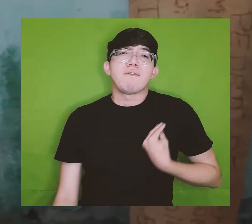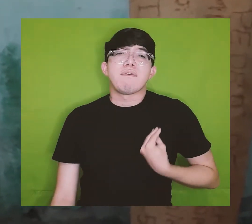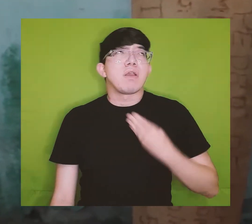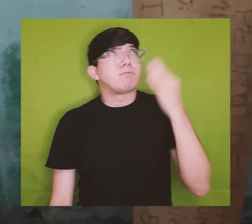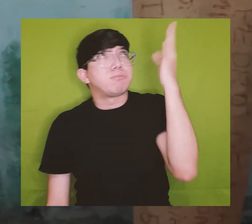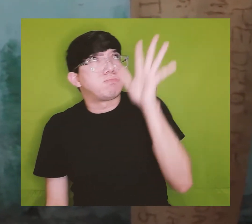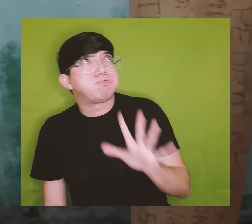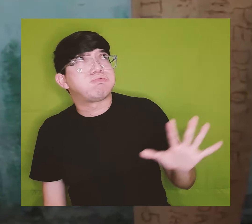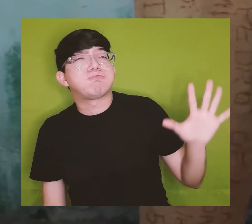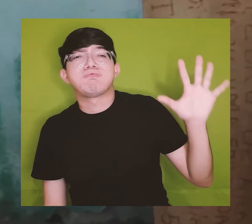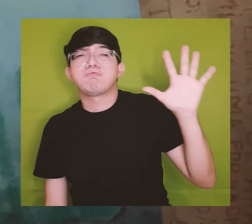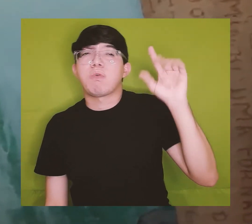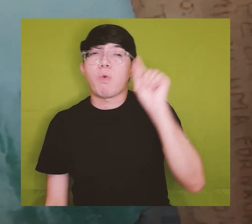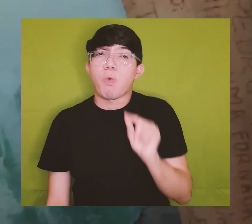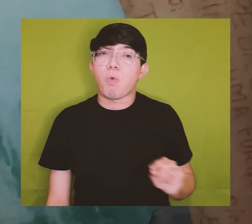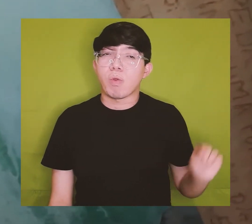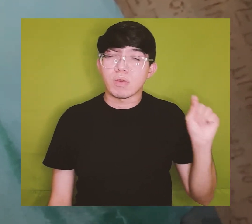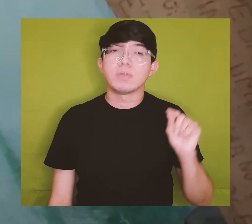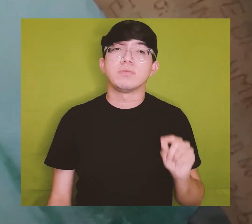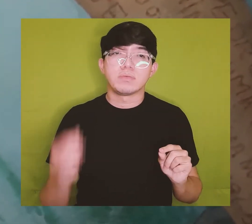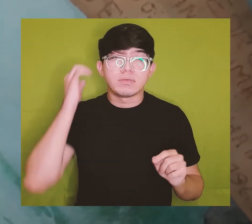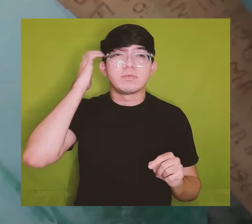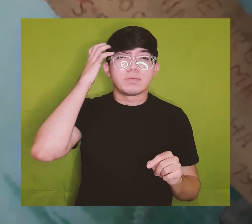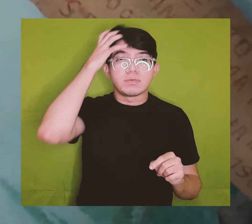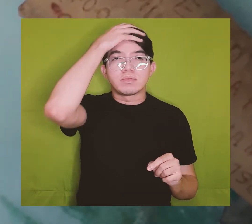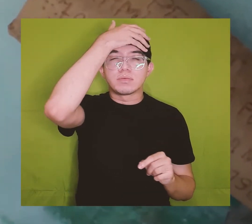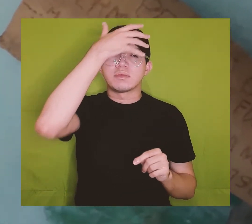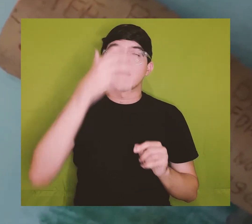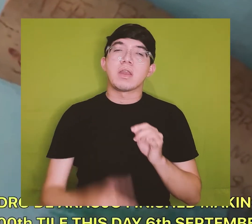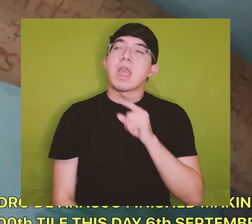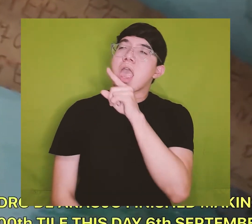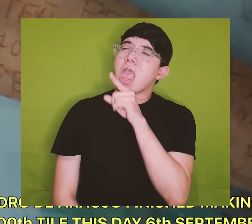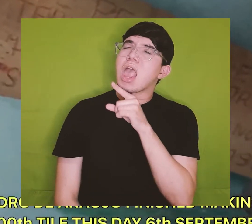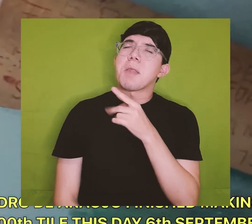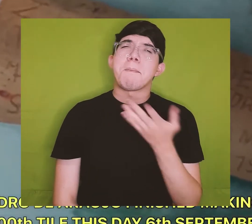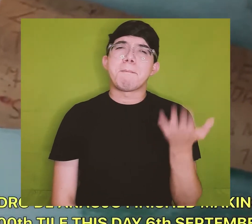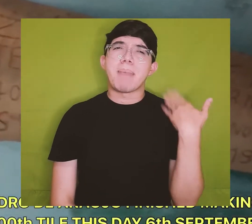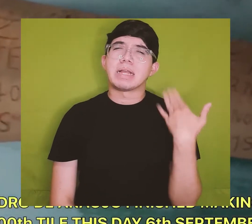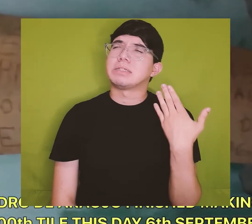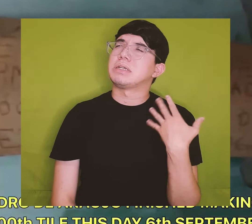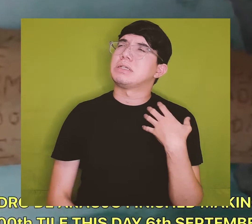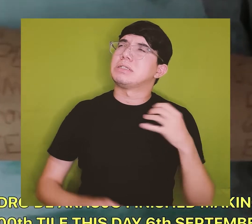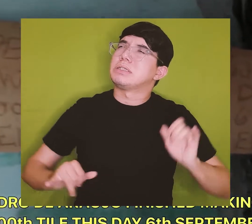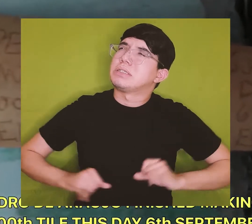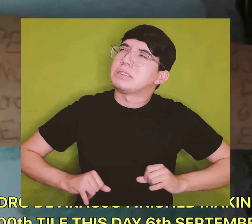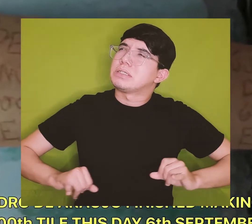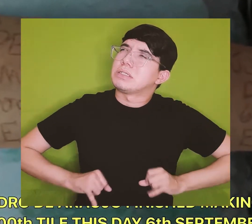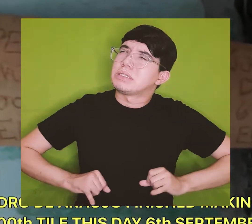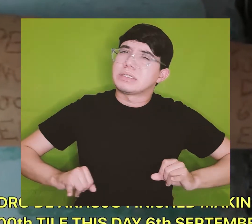mundo. E, e eu achei massa porque, além de vivenciar o luto, ele vivencia o luto